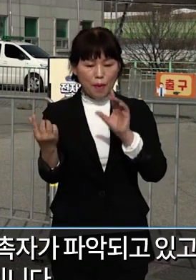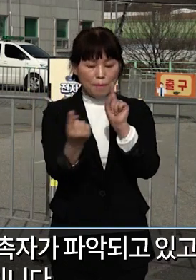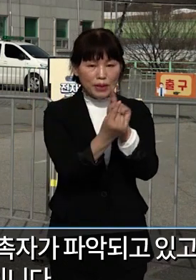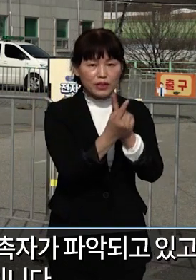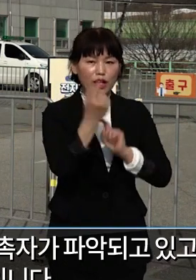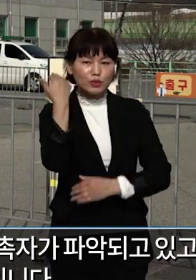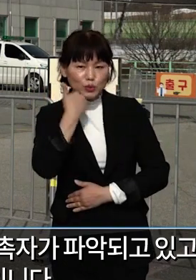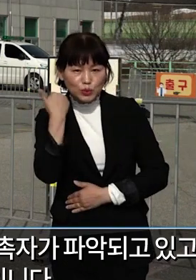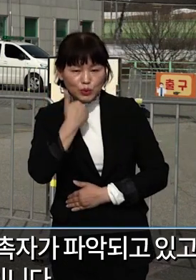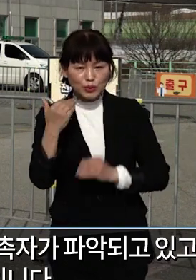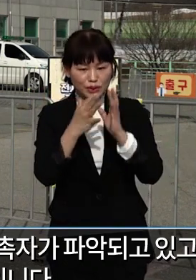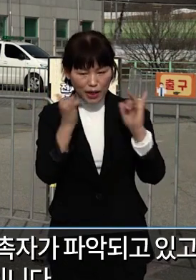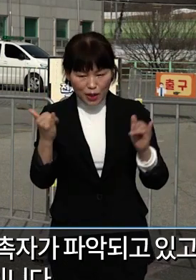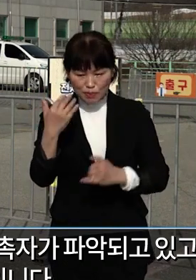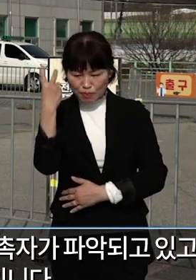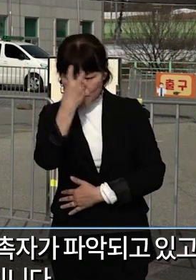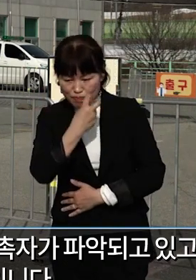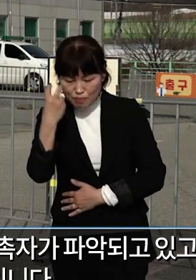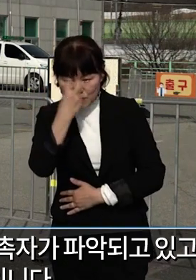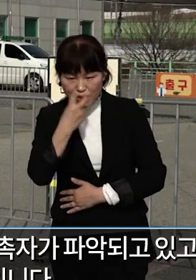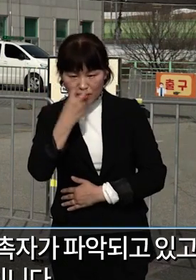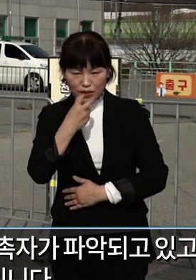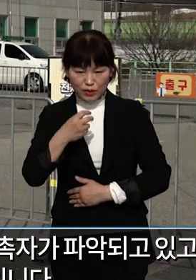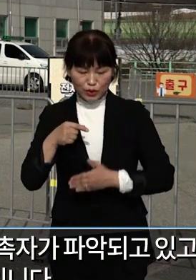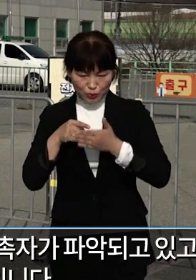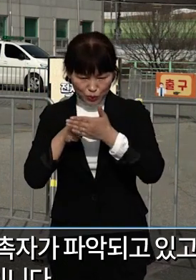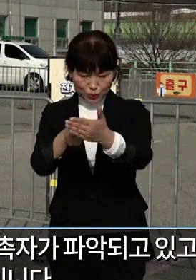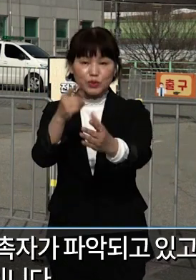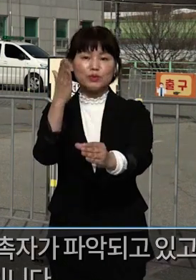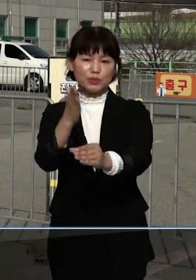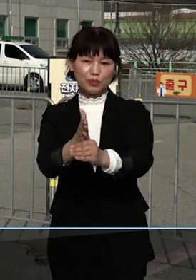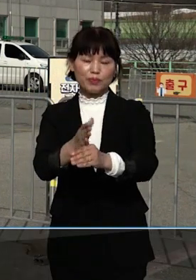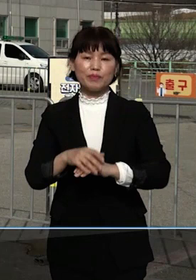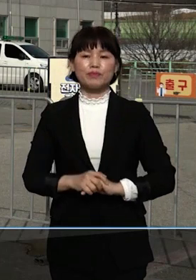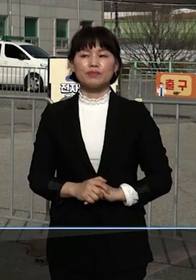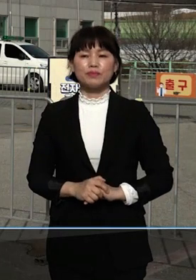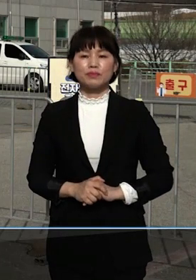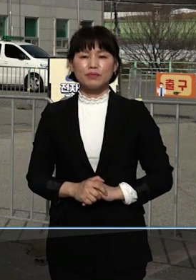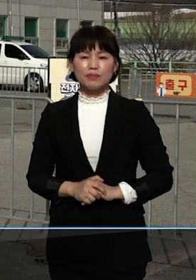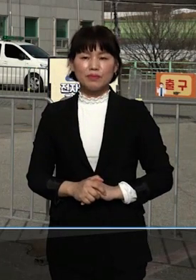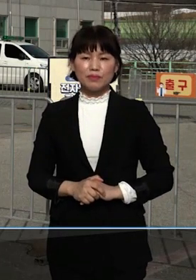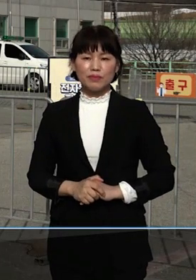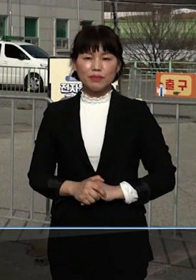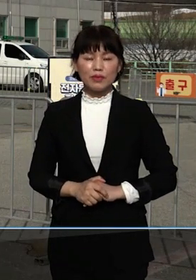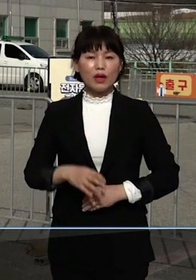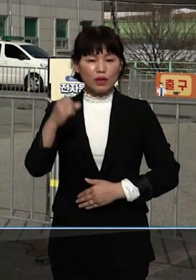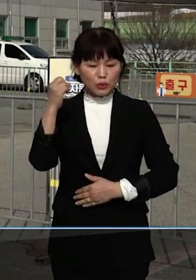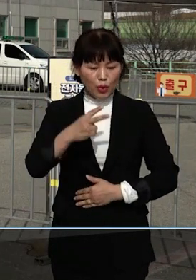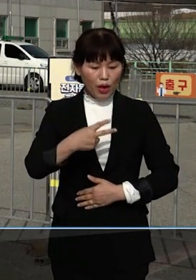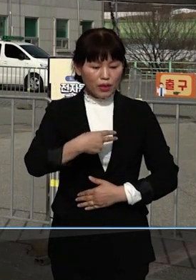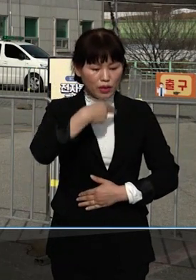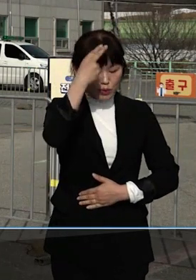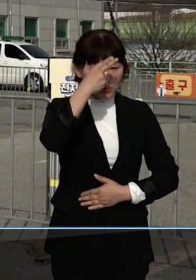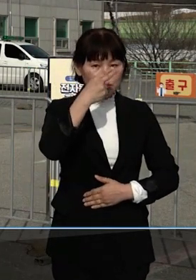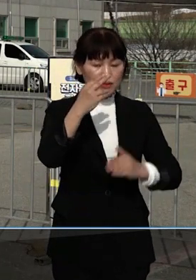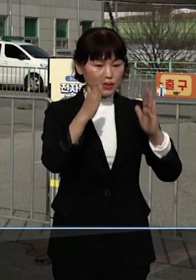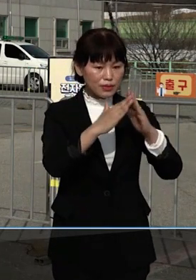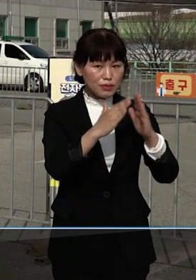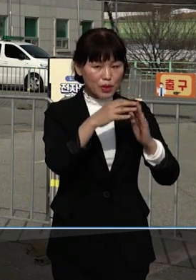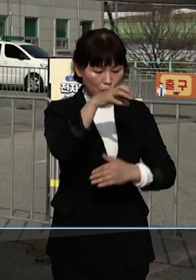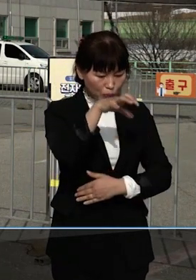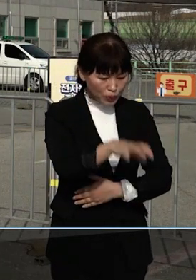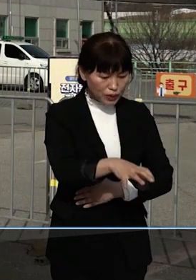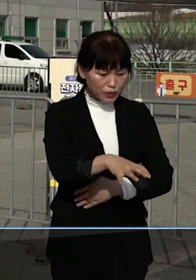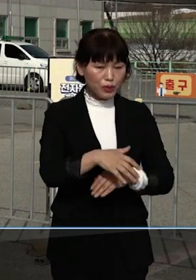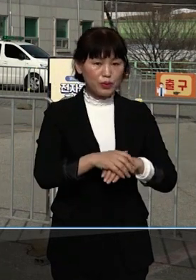조치도 신속히 이루어지고 있는 상황입니다. 해당 업소도 자체 방역 대응